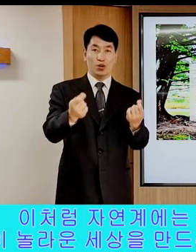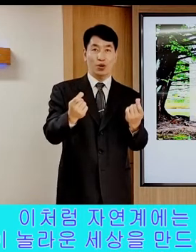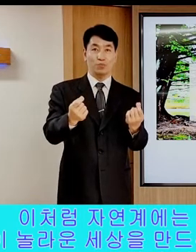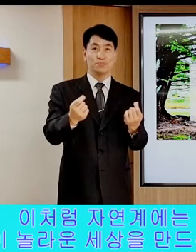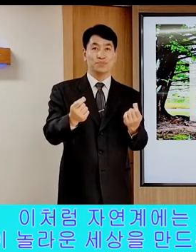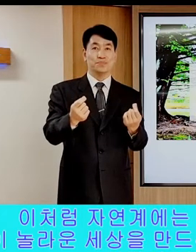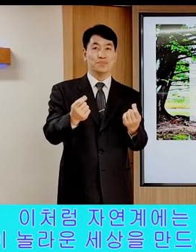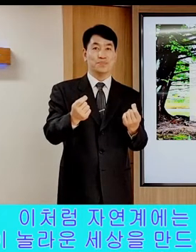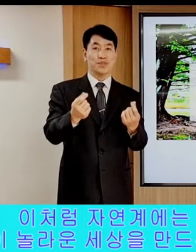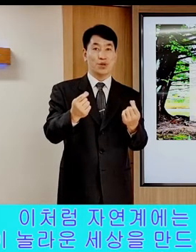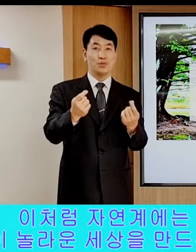것처럼